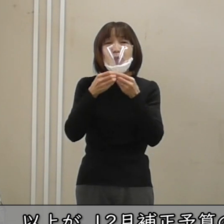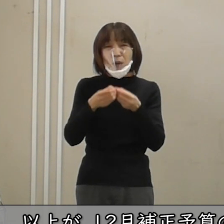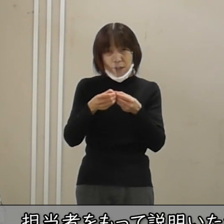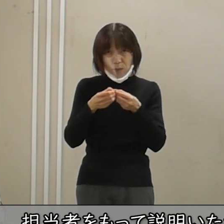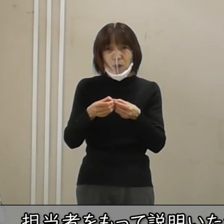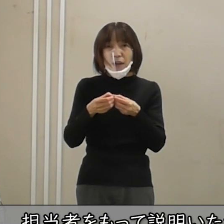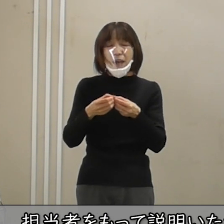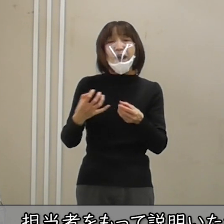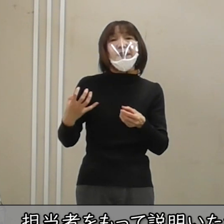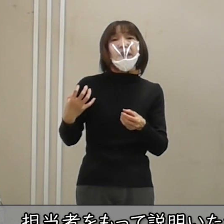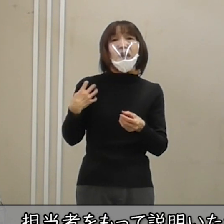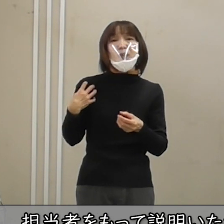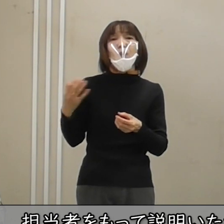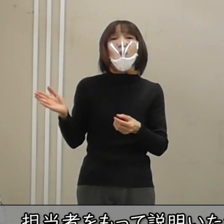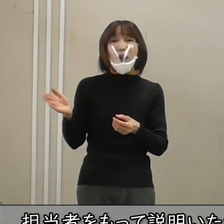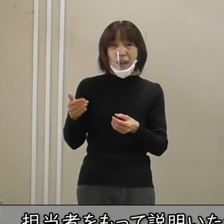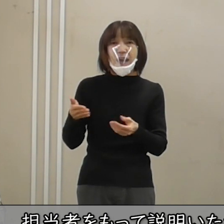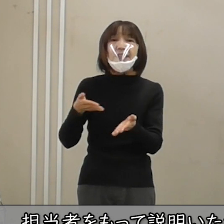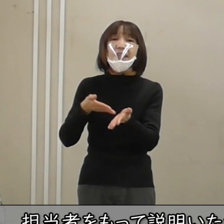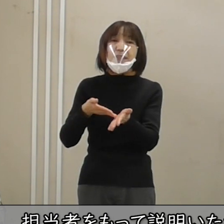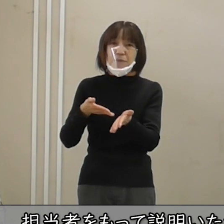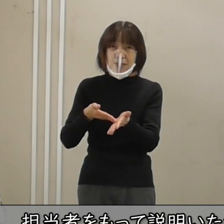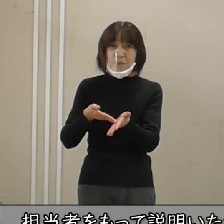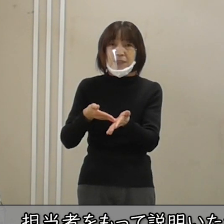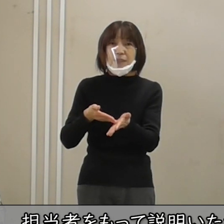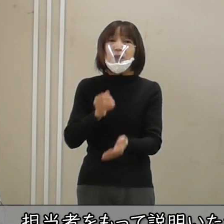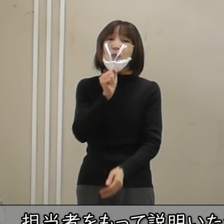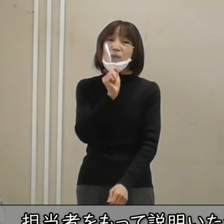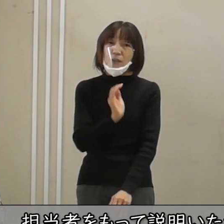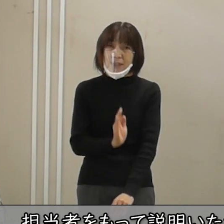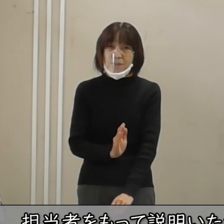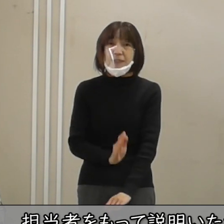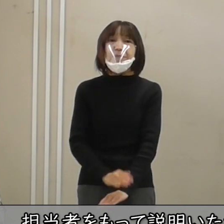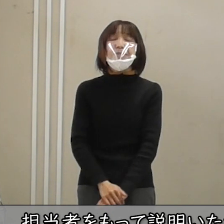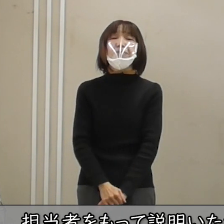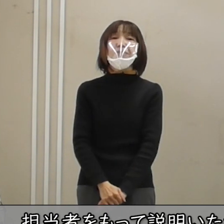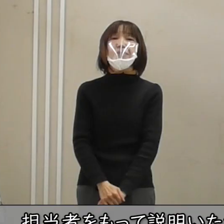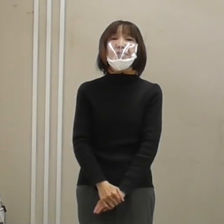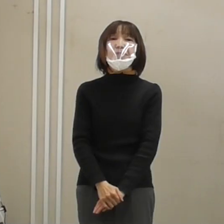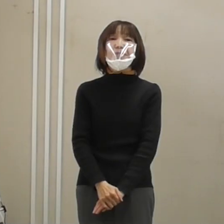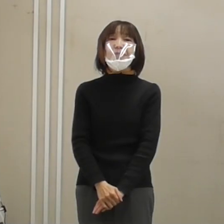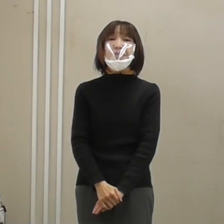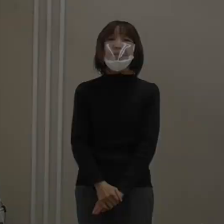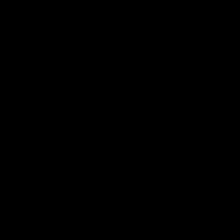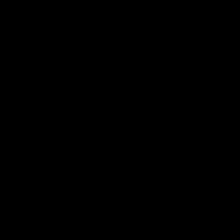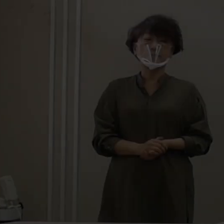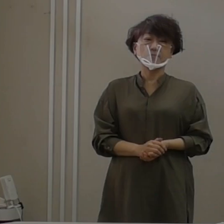ては担当者をもって説明いたさせますので、よろしくお願いいたします。